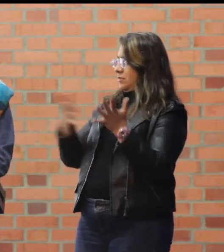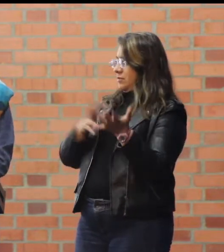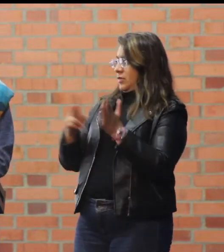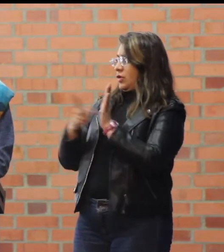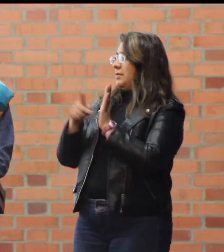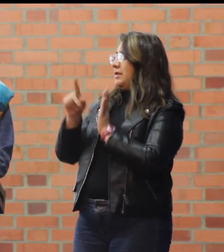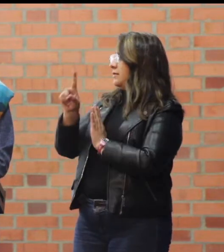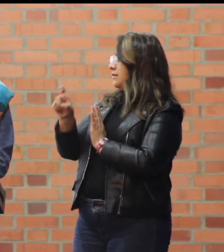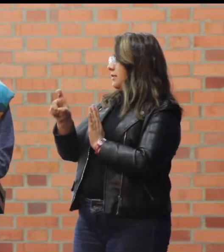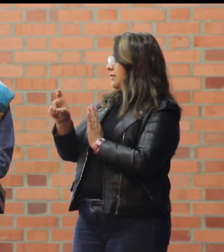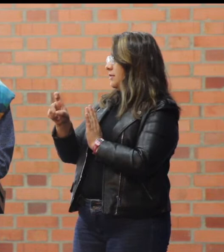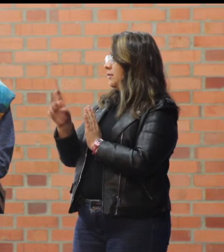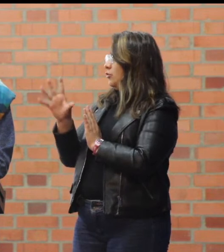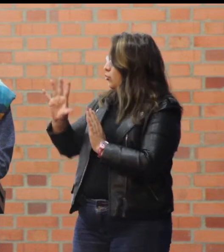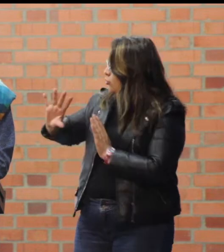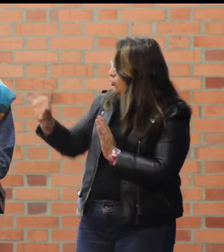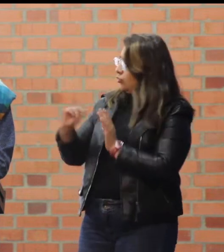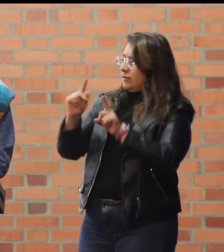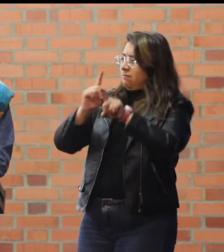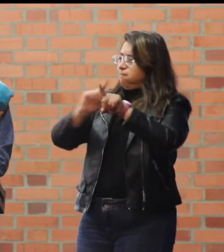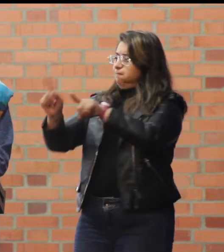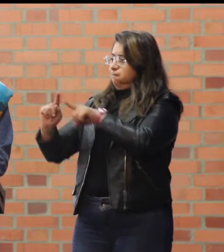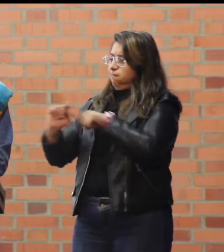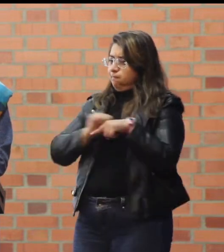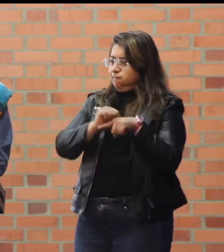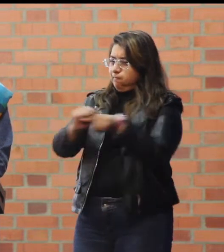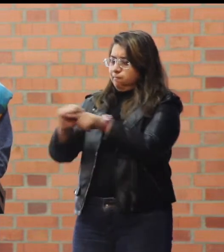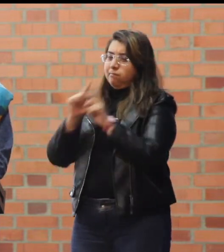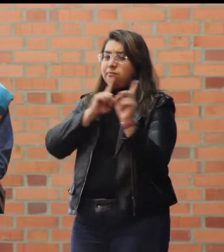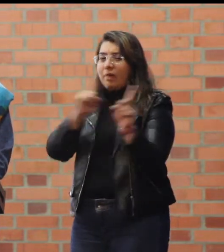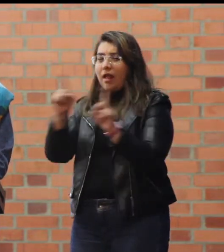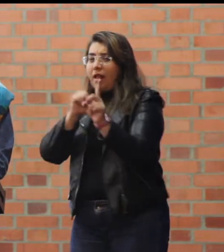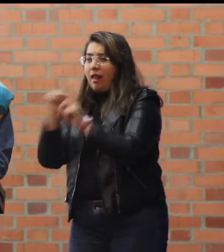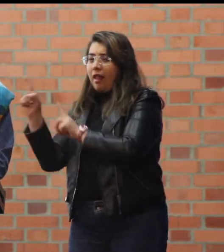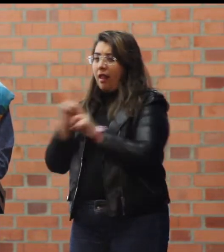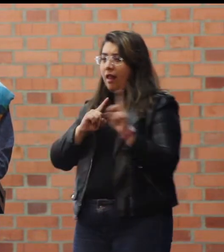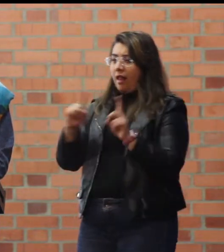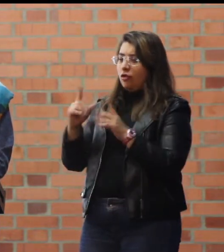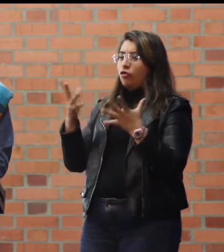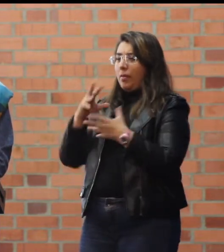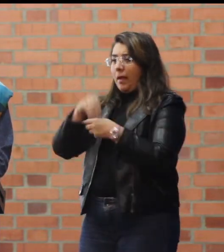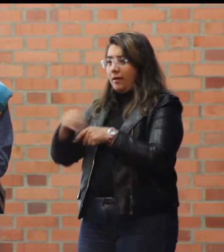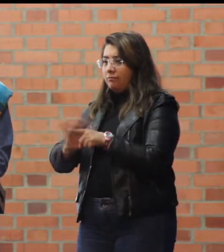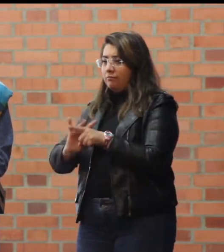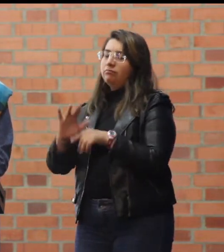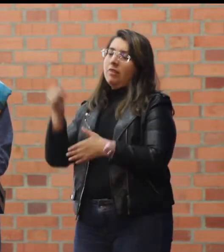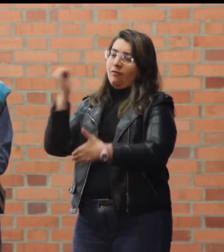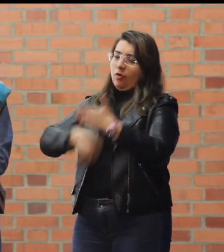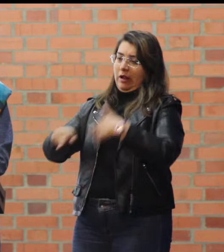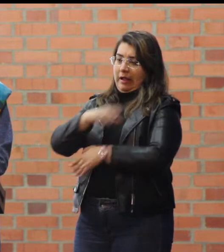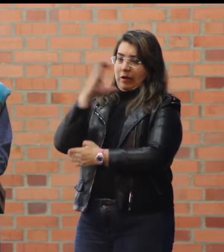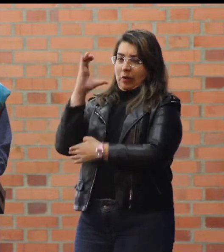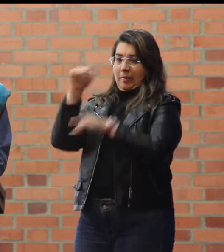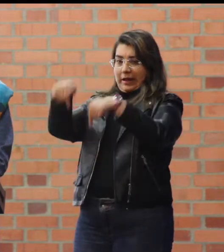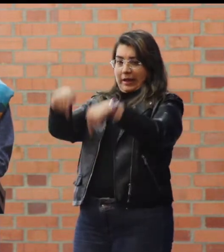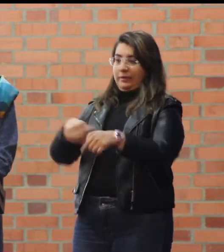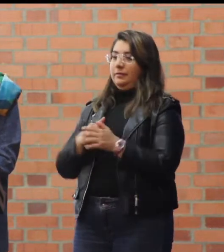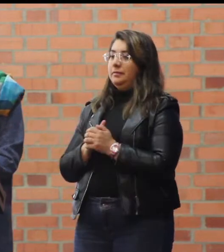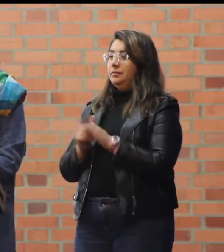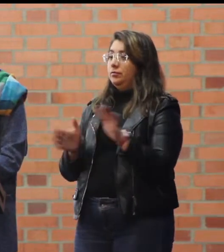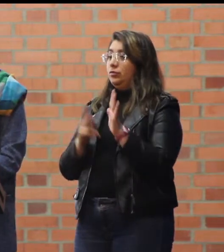sobre los discursos y prácticas en torno al aborto en Colombia en 2014